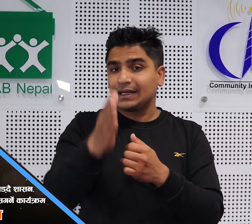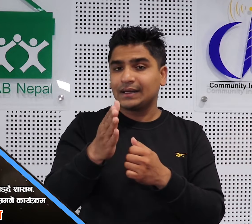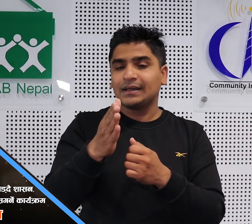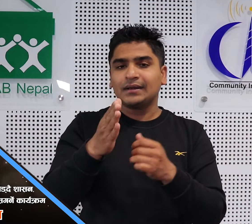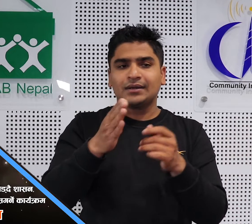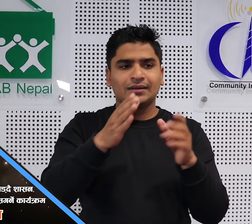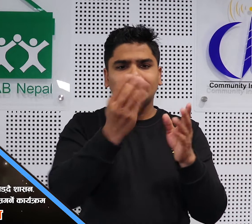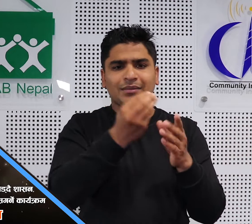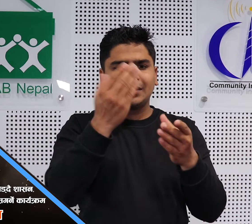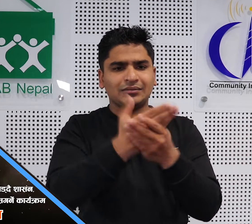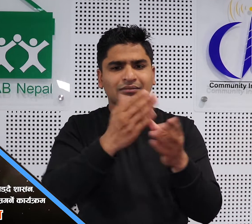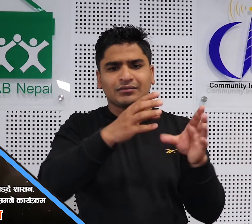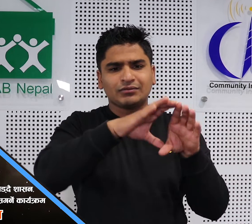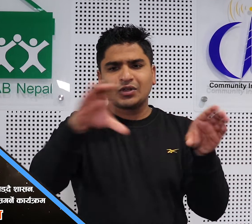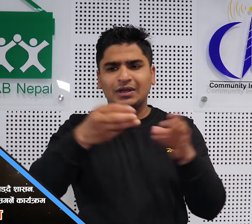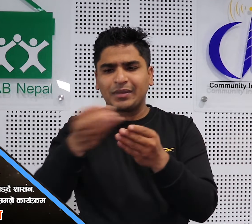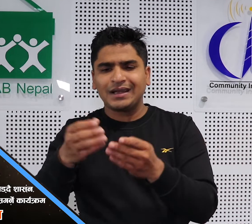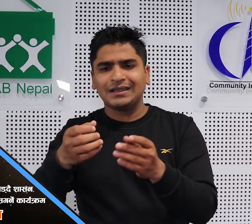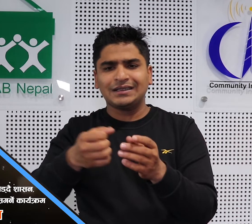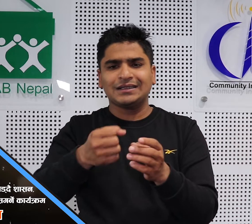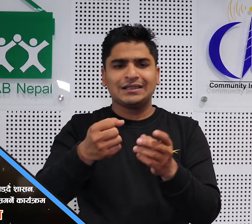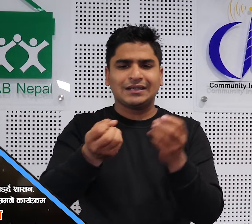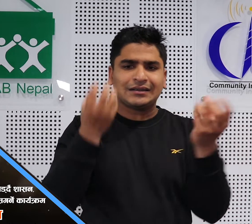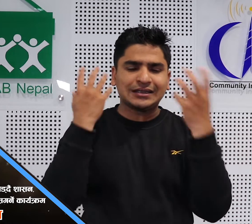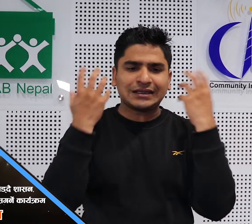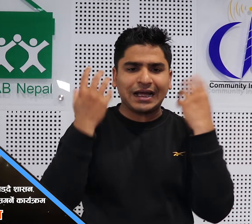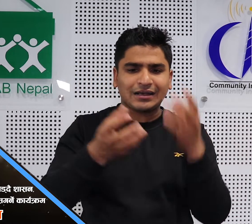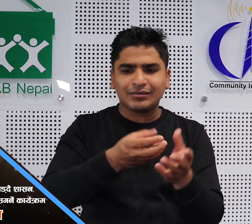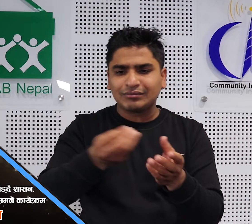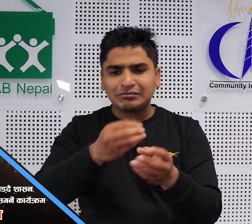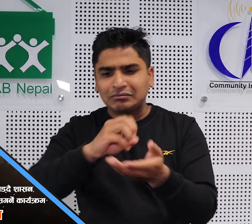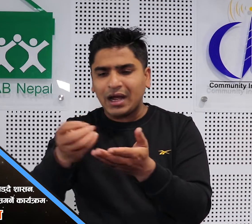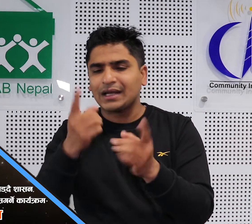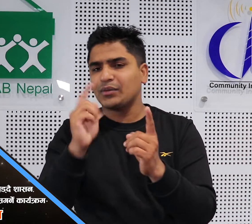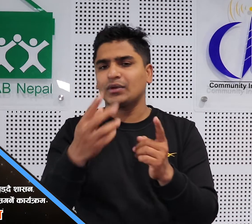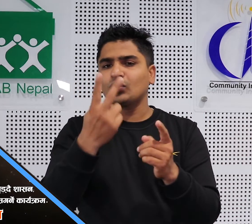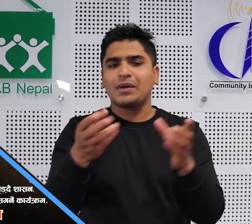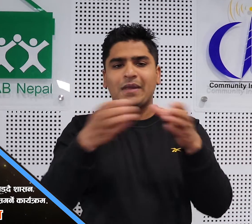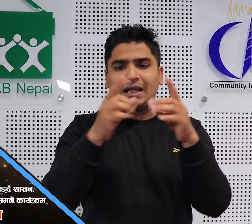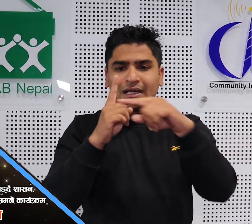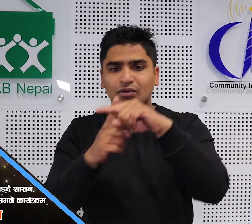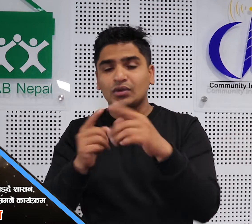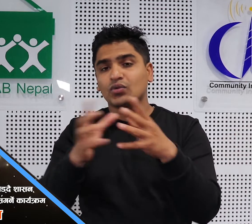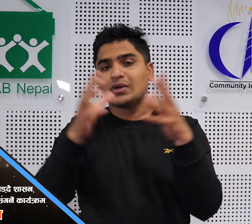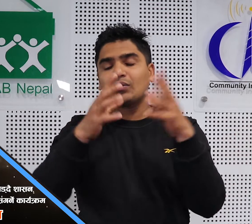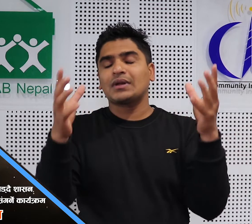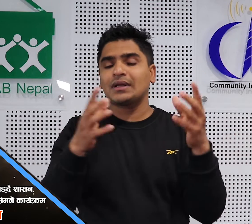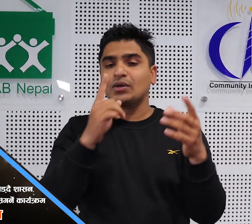टनेल अनि ट्र्याक्टर बाँध्ने होइन कि, प्रदेश सरकारले चाहिँ दुई पालिका जोड्ने अनि त्यो चाहिँ ठुला ठुला एउटा पालिकाको मात्रै हैसियतले